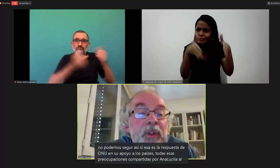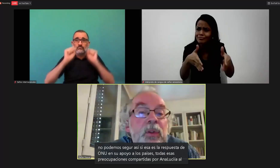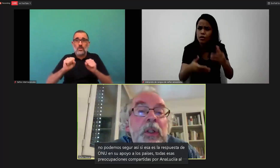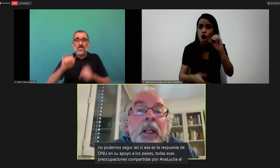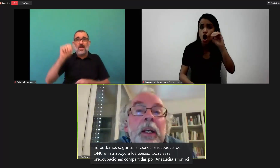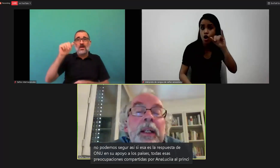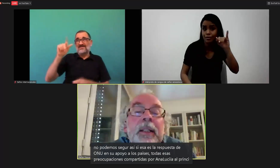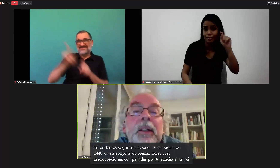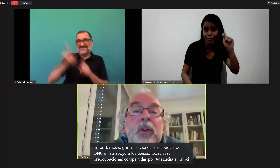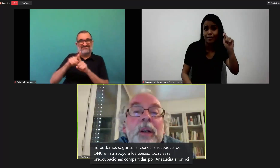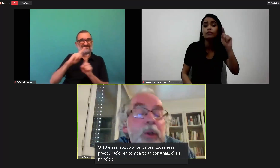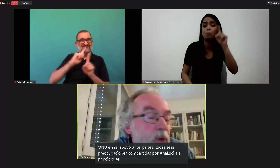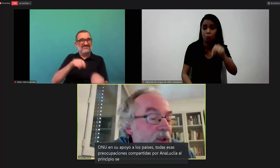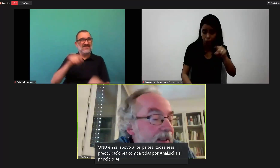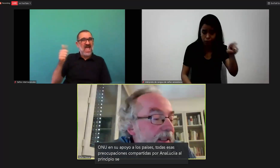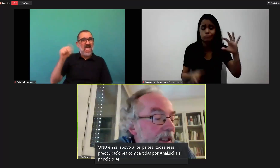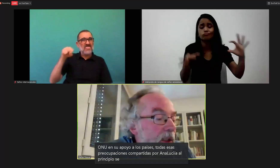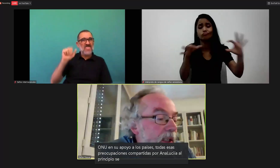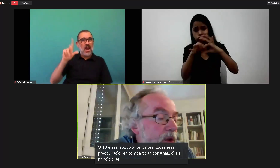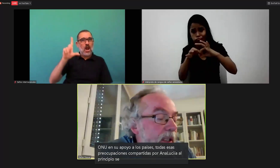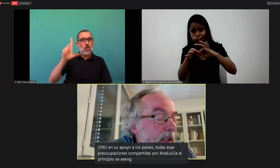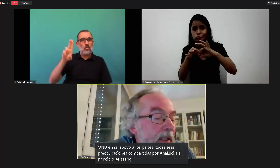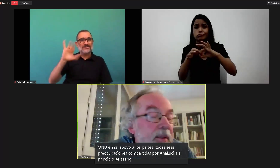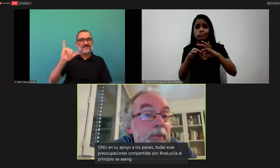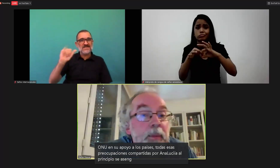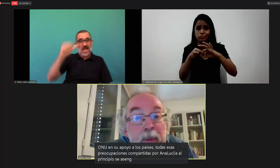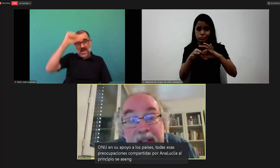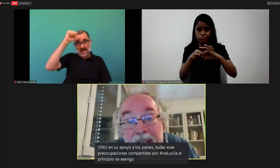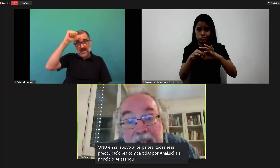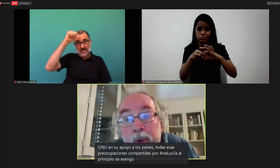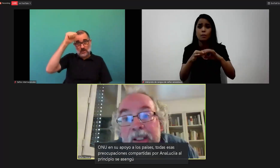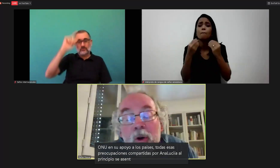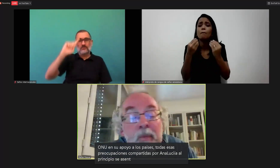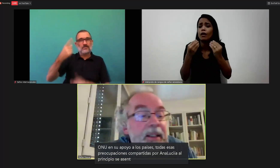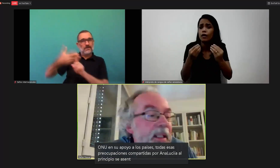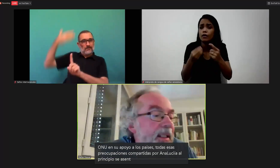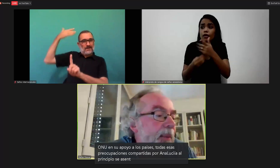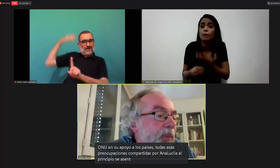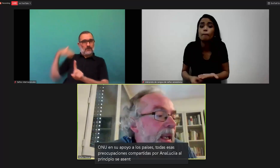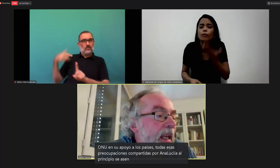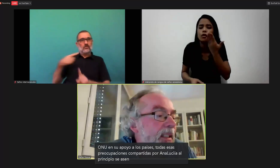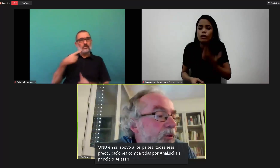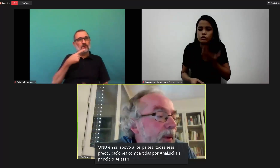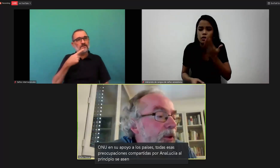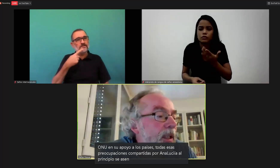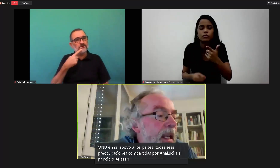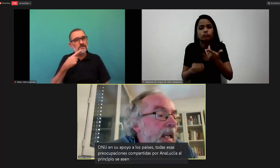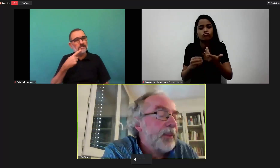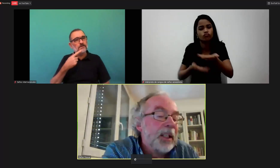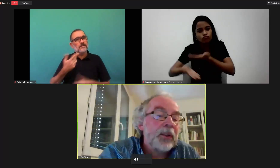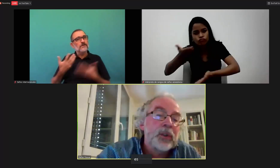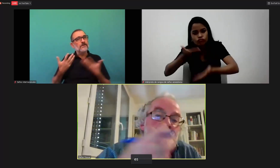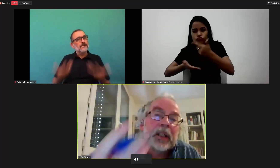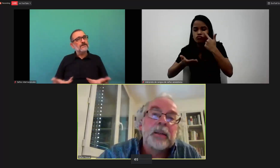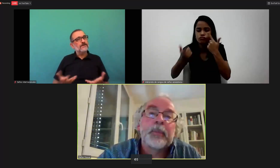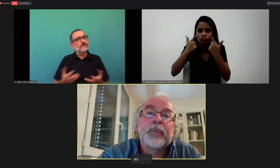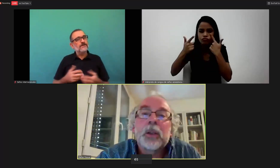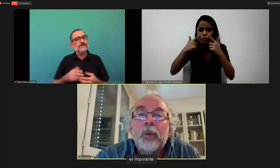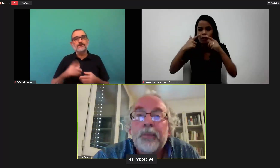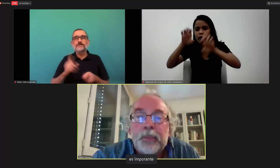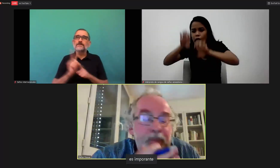parte de ese proceso, con lo cual es muy importante, y creo que me parece importante compartir esa información.